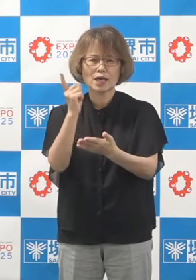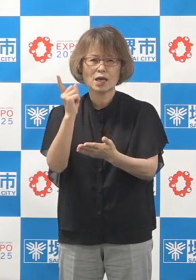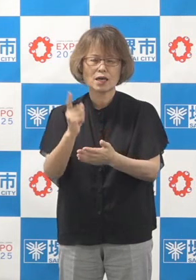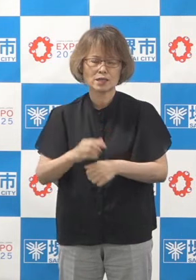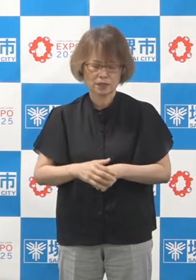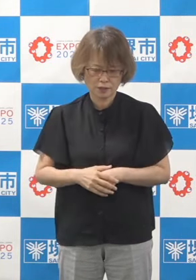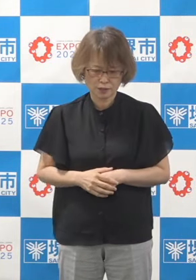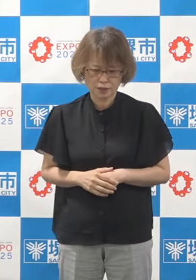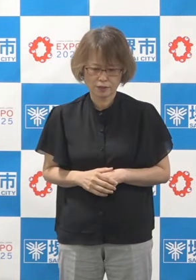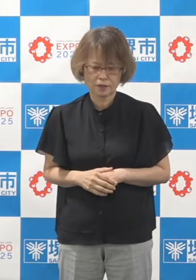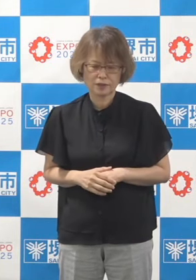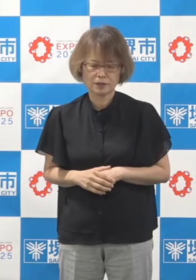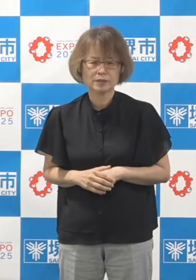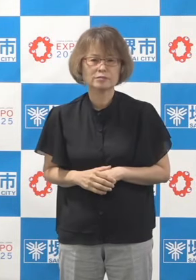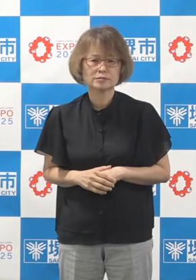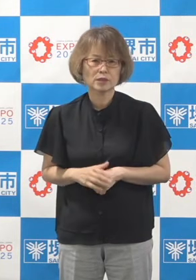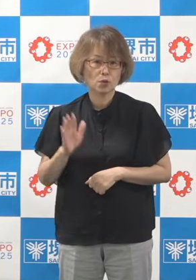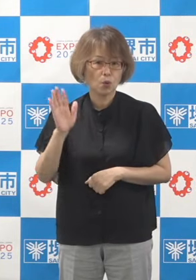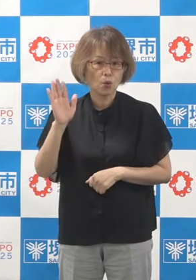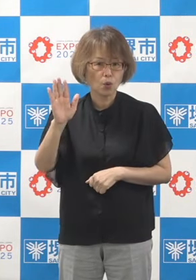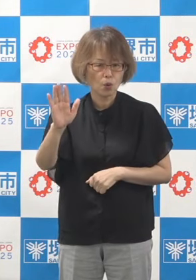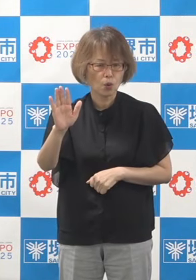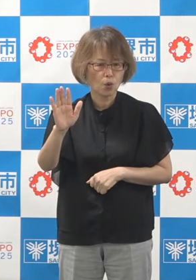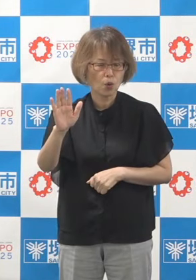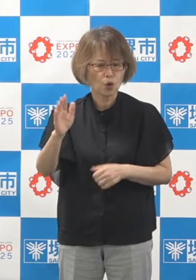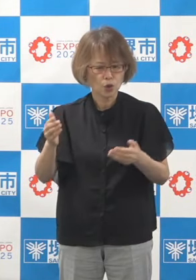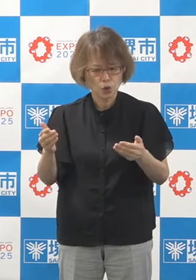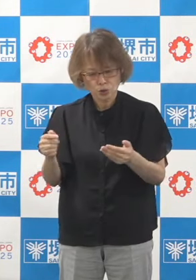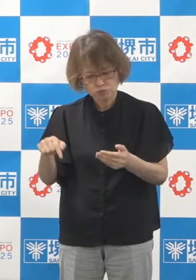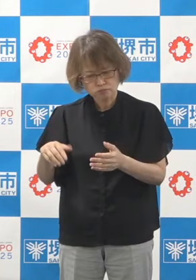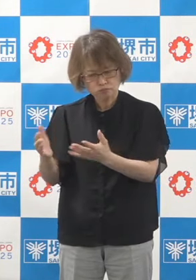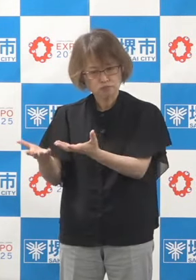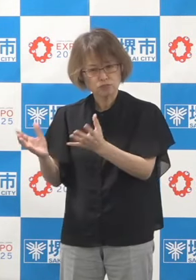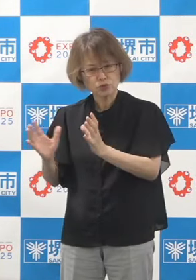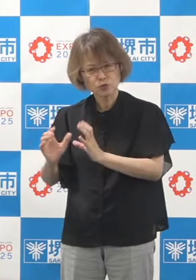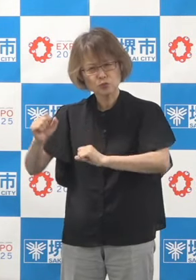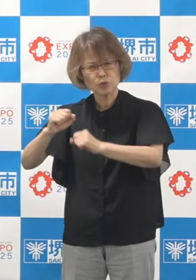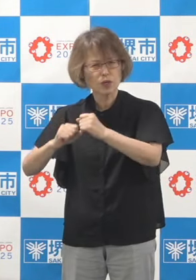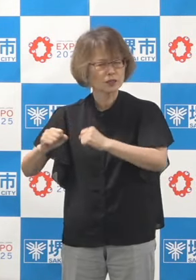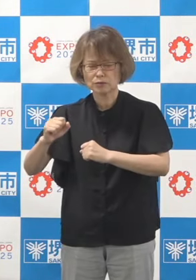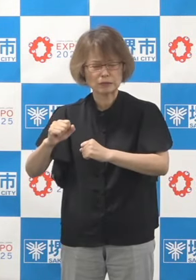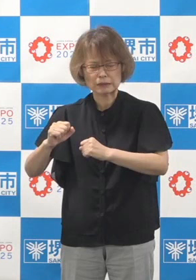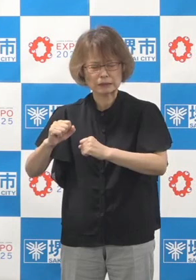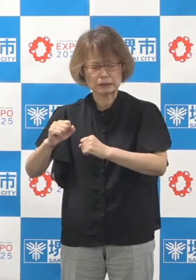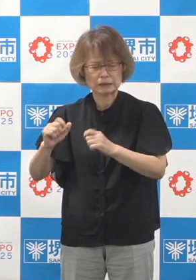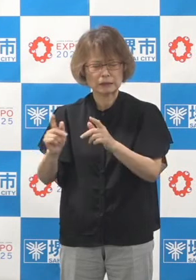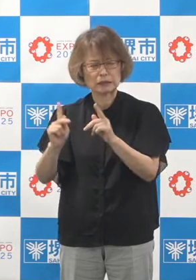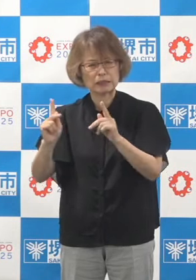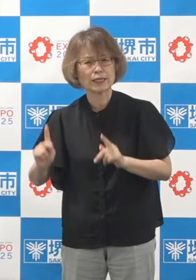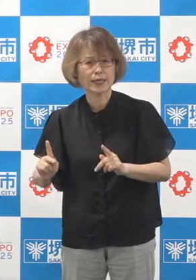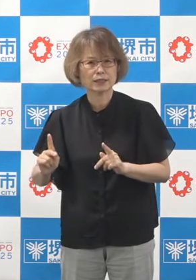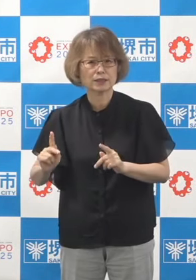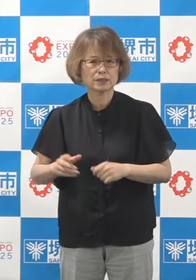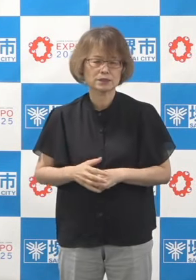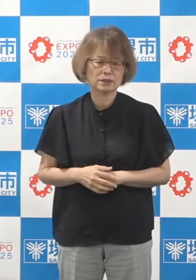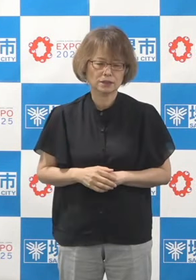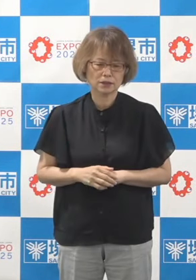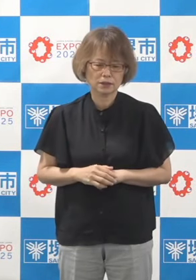となっておりまして、今後の事業継続が課題となっております。